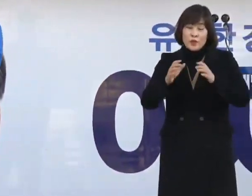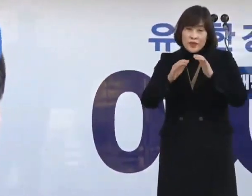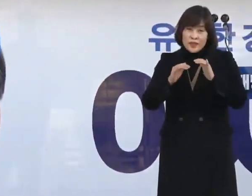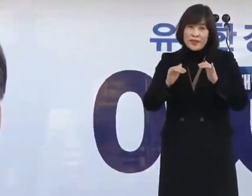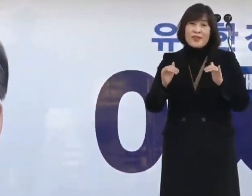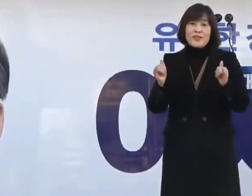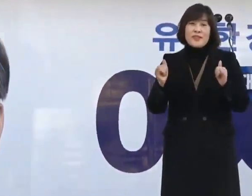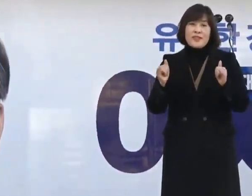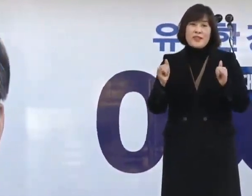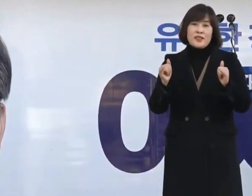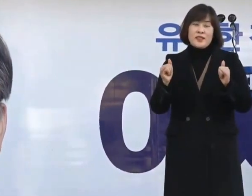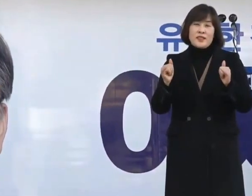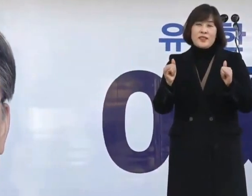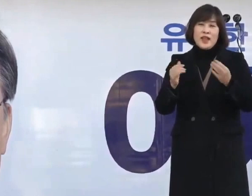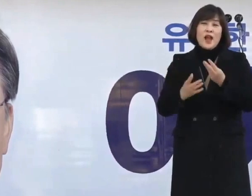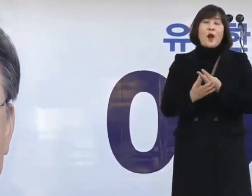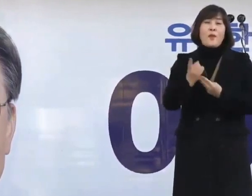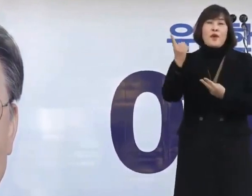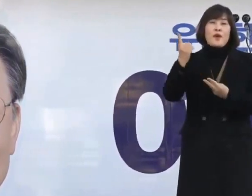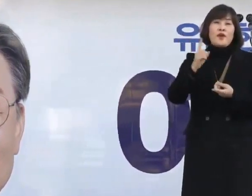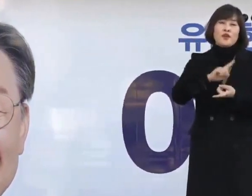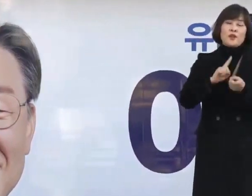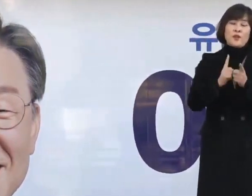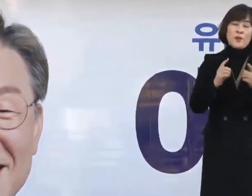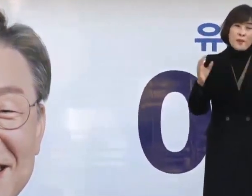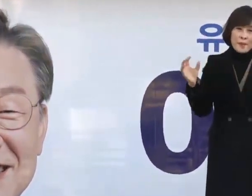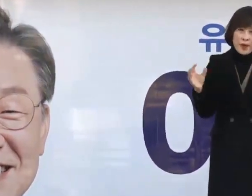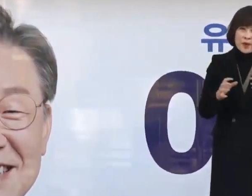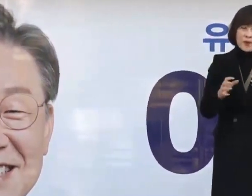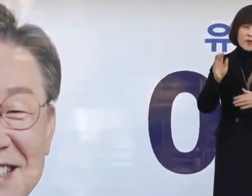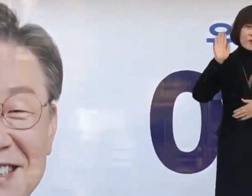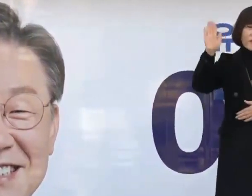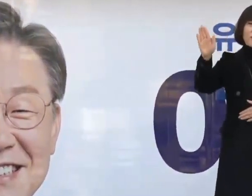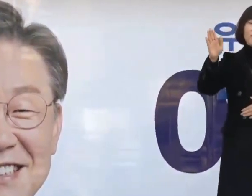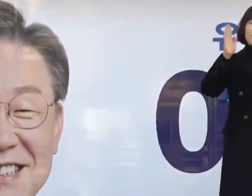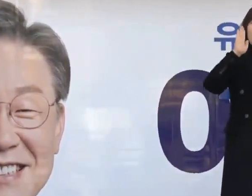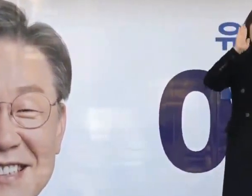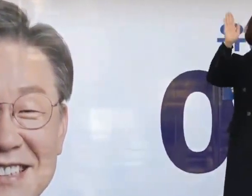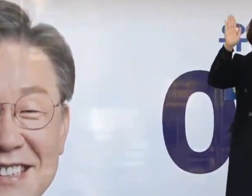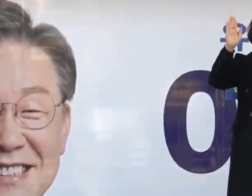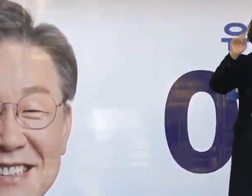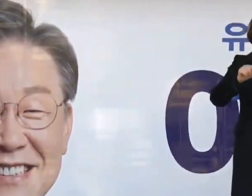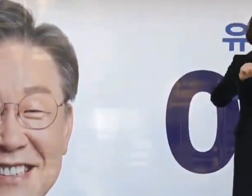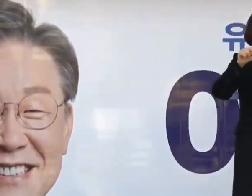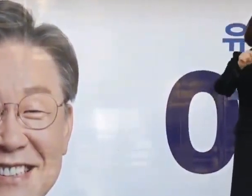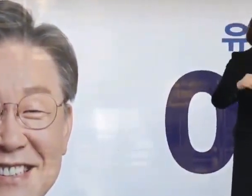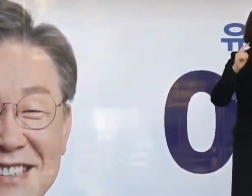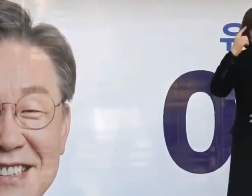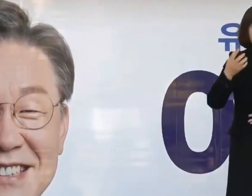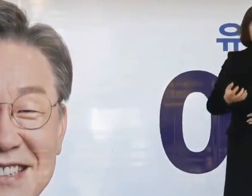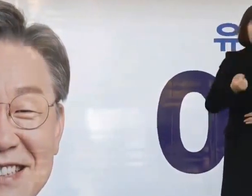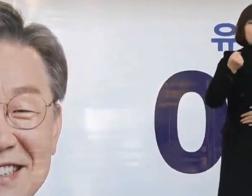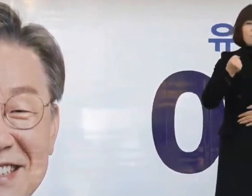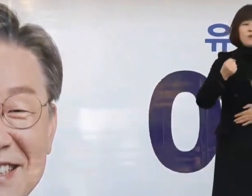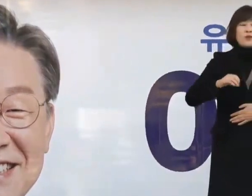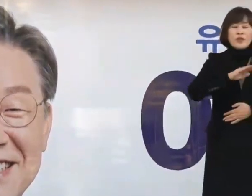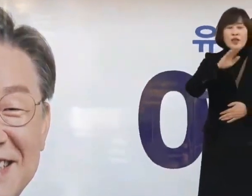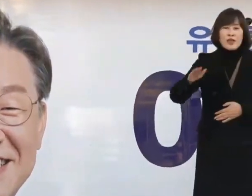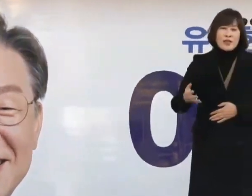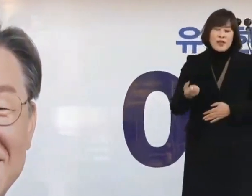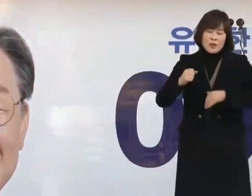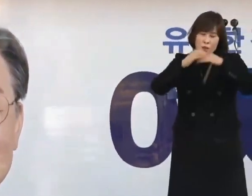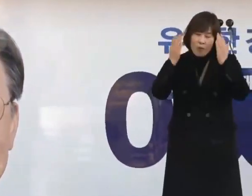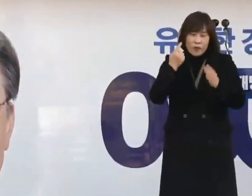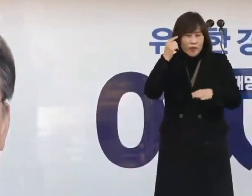국민들이 하나로 합쳐서 통합되고 미래를 향해서 나아갈 의지를 가지고 우리가 가진